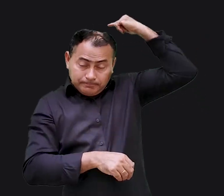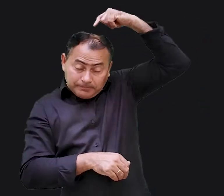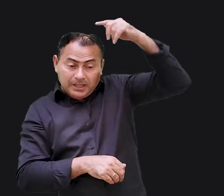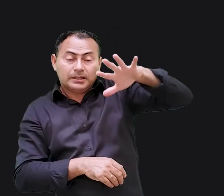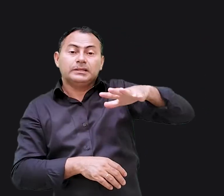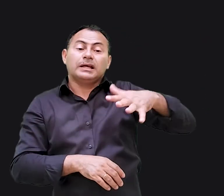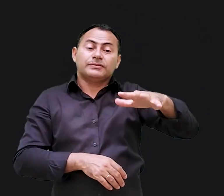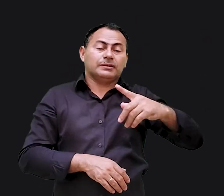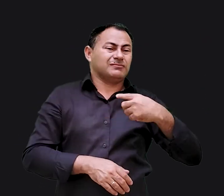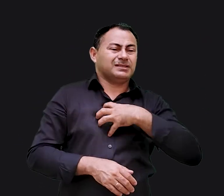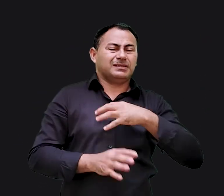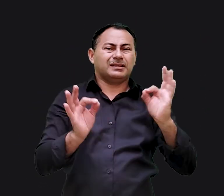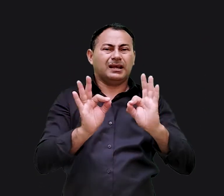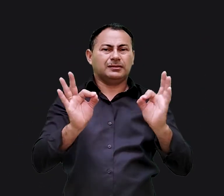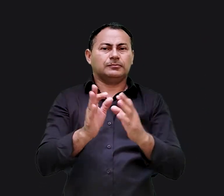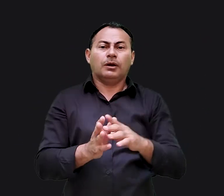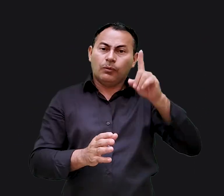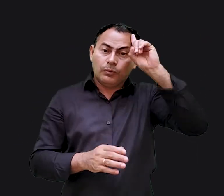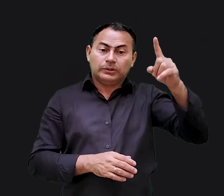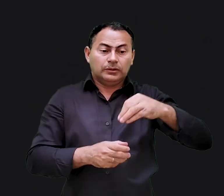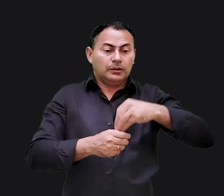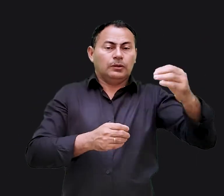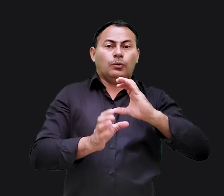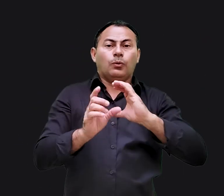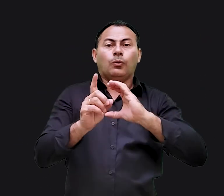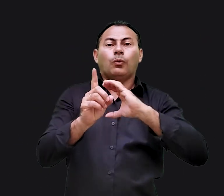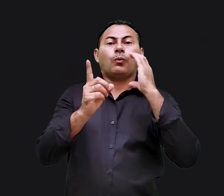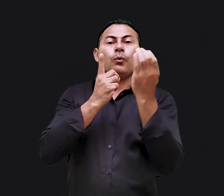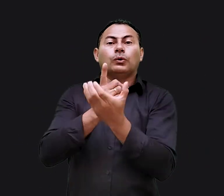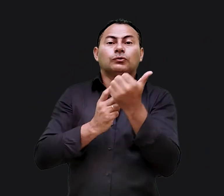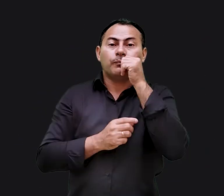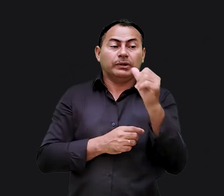não. Contei para ele que um dia, na saída do culto, uma senhora me disse,